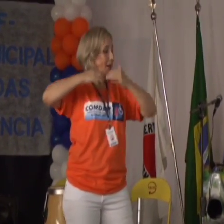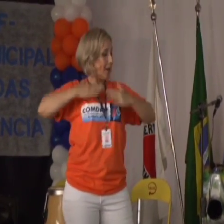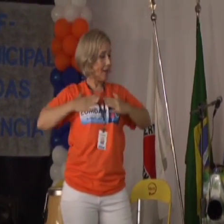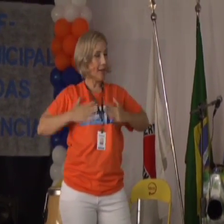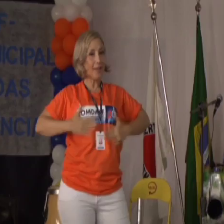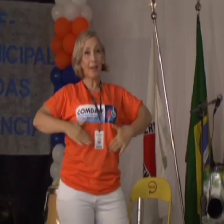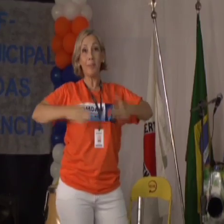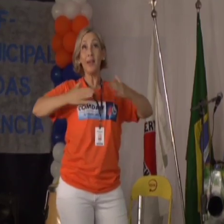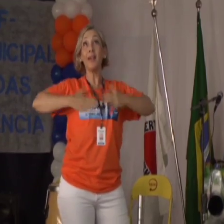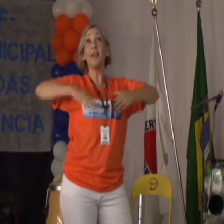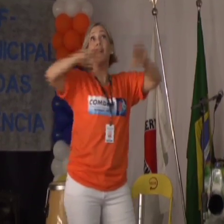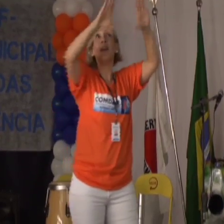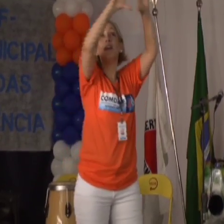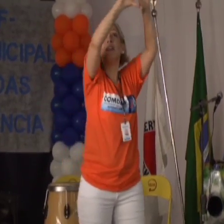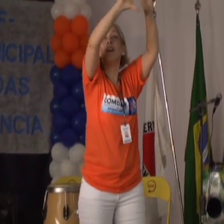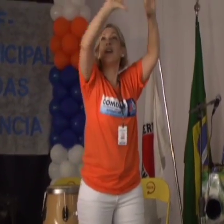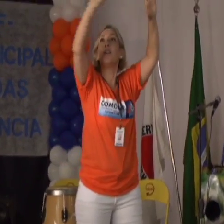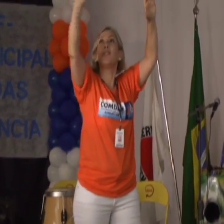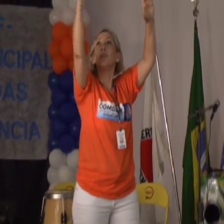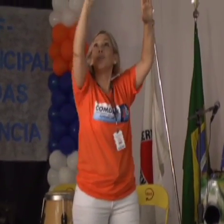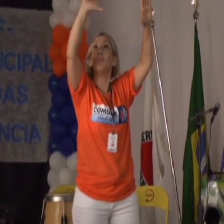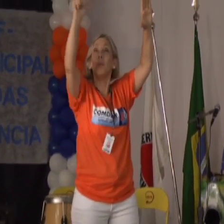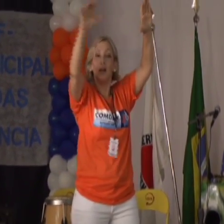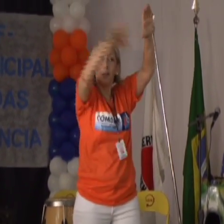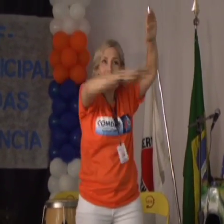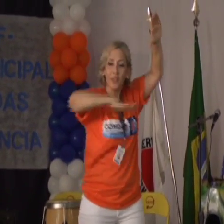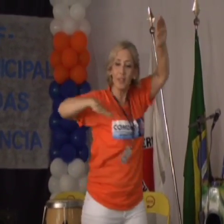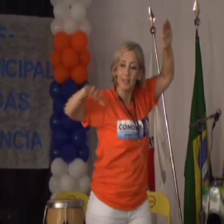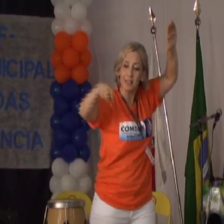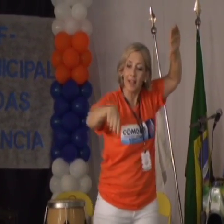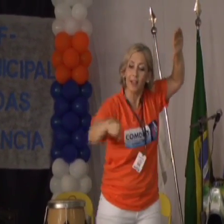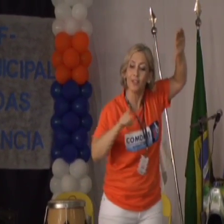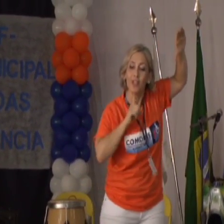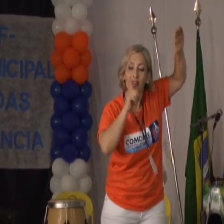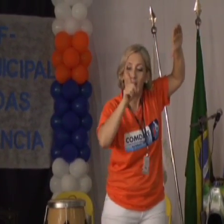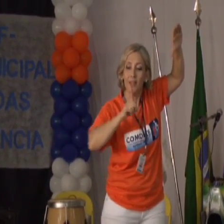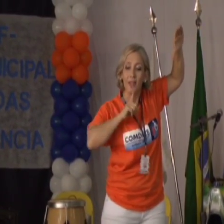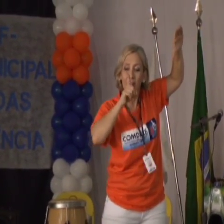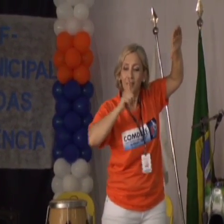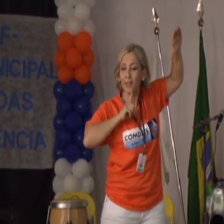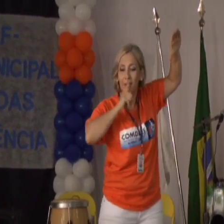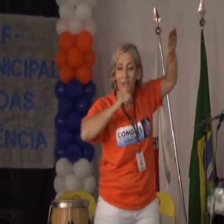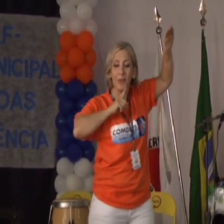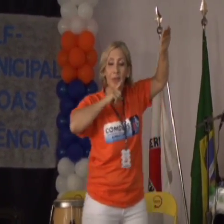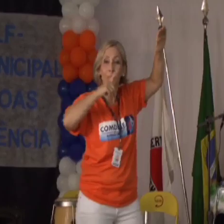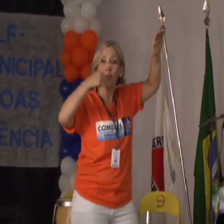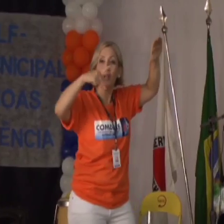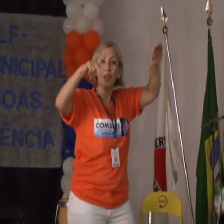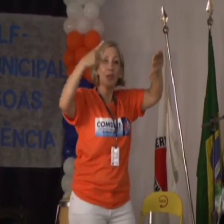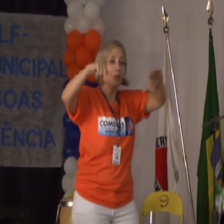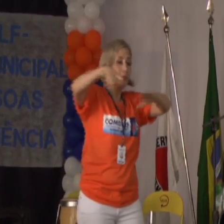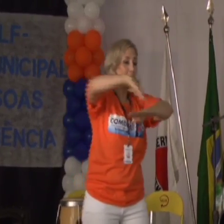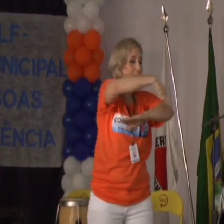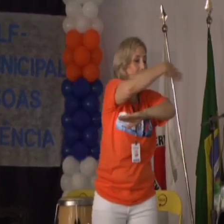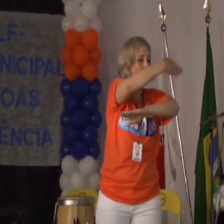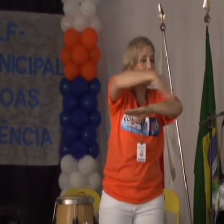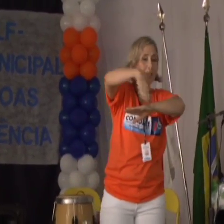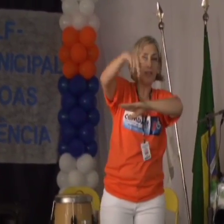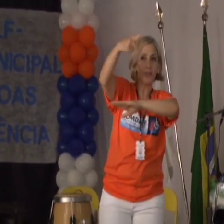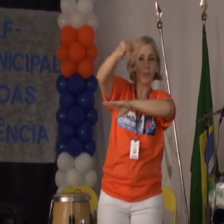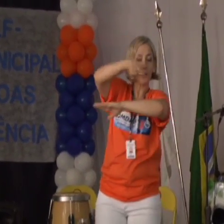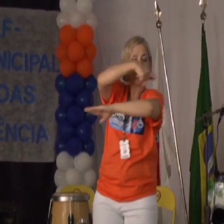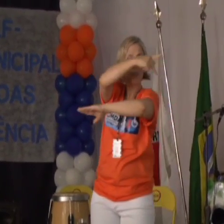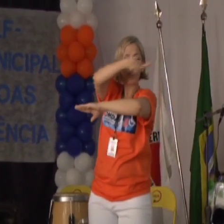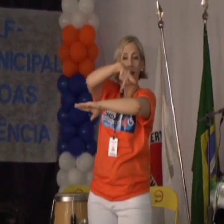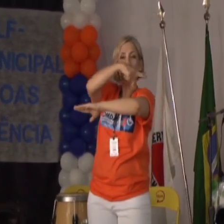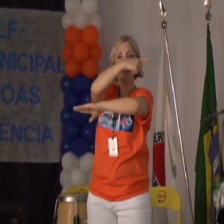Onde tão bela e amena, todo doce céu de Aril. Tuas ruas